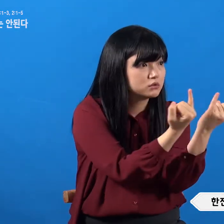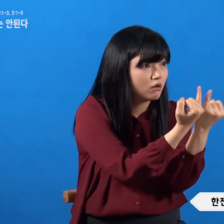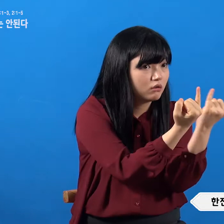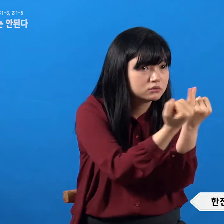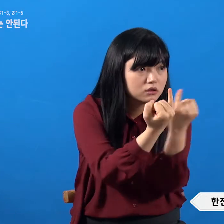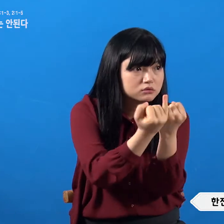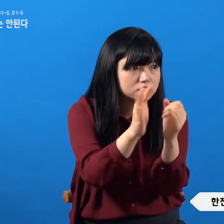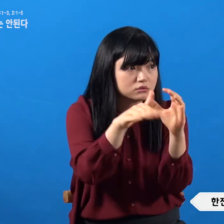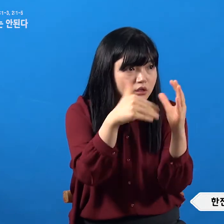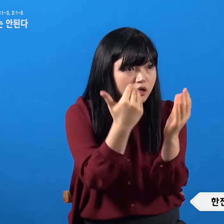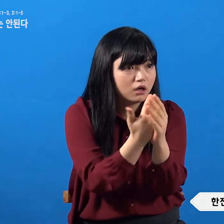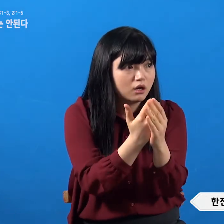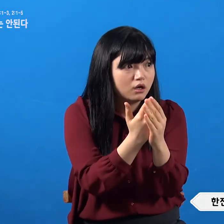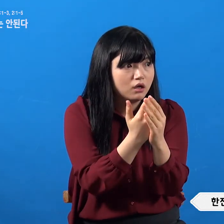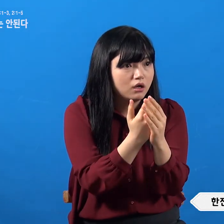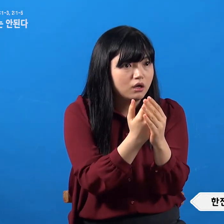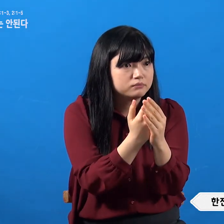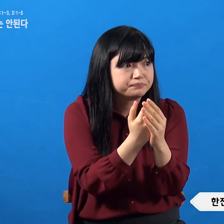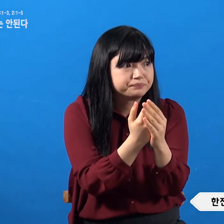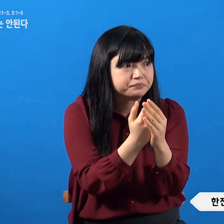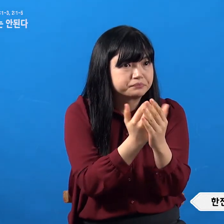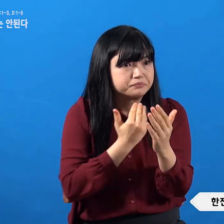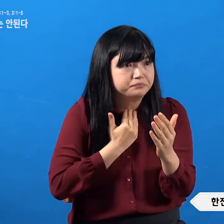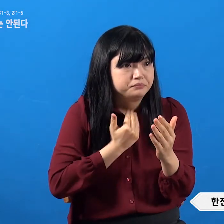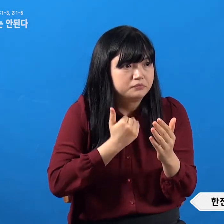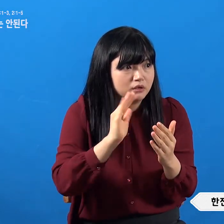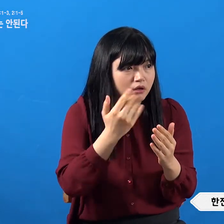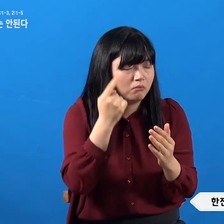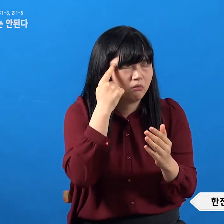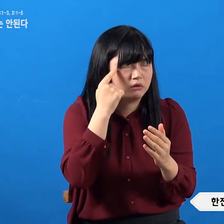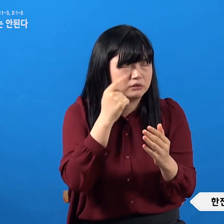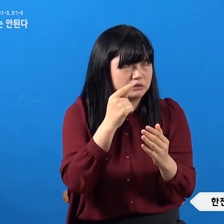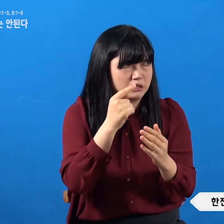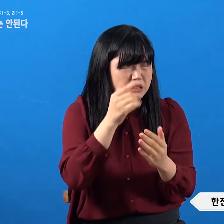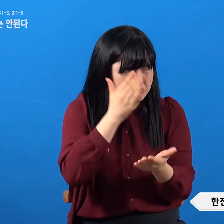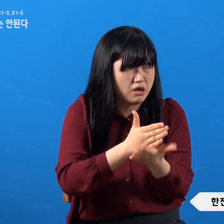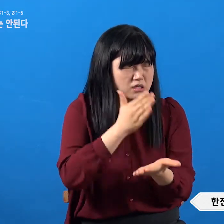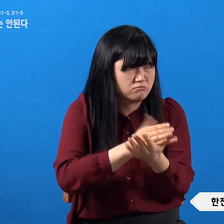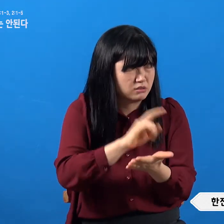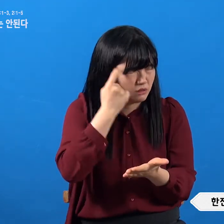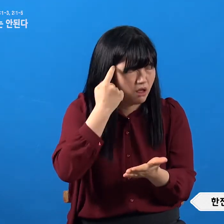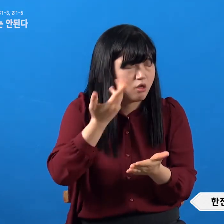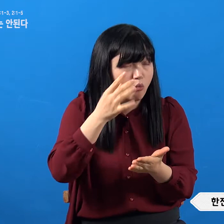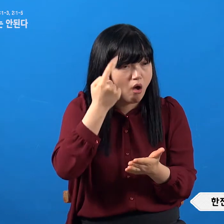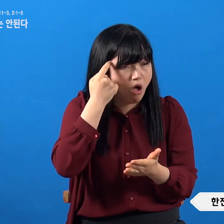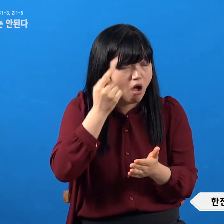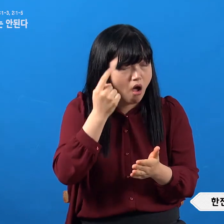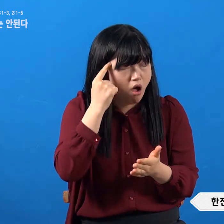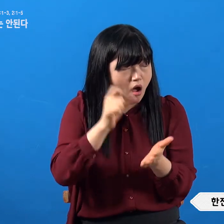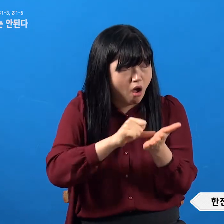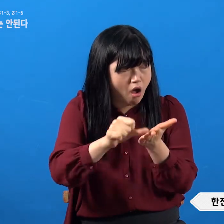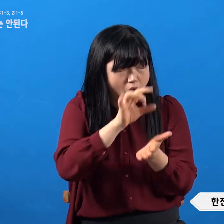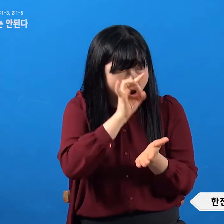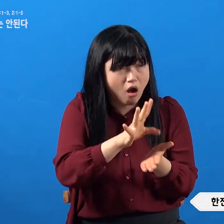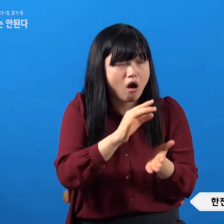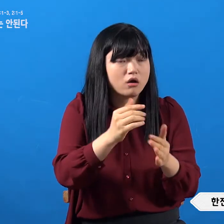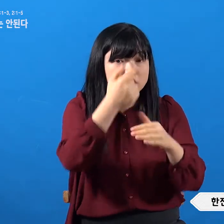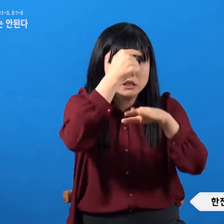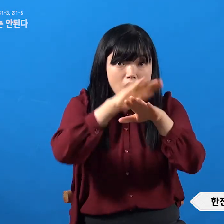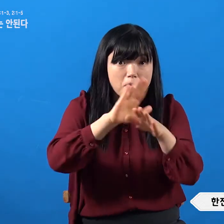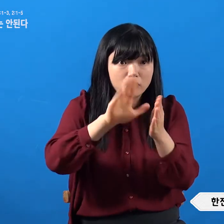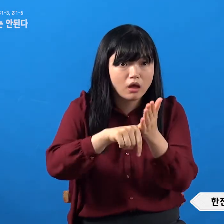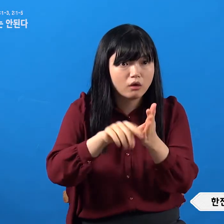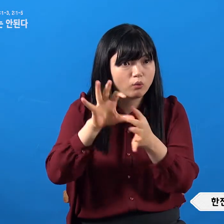여자들이 온통 먹잇감으로 보였습니다. 머리를 흔들어도 그런 생각은 떠나지 않았고 심지어 예배 시간에도